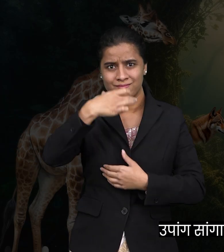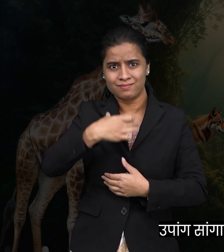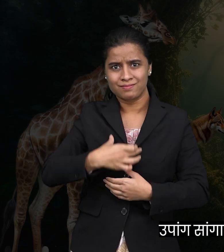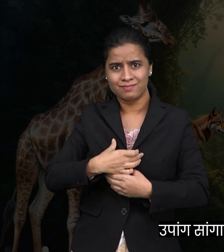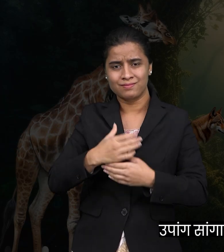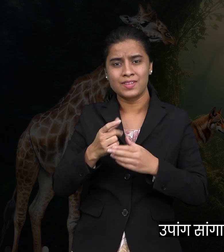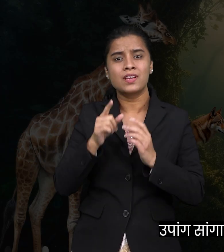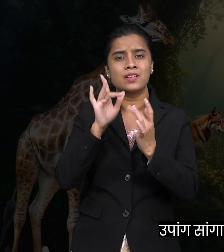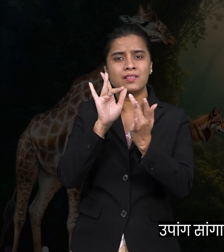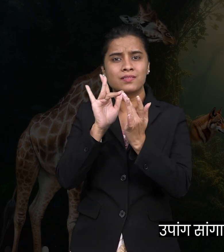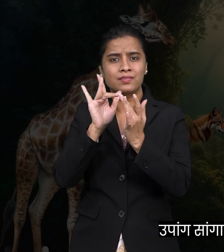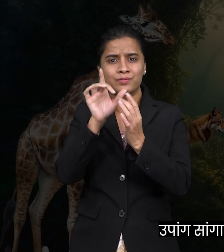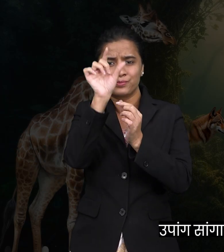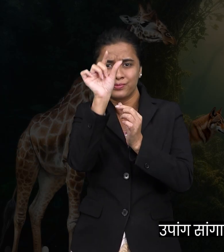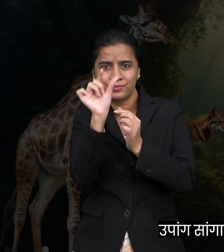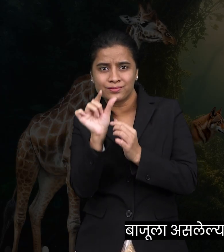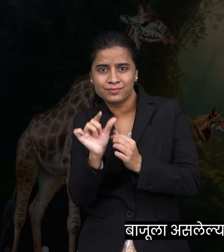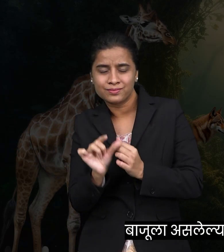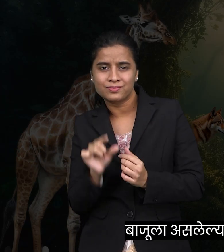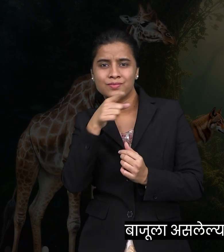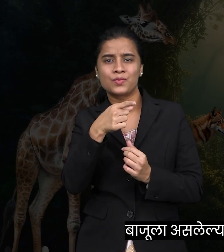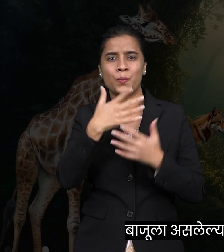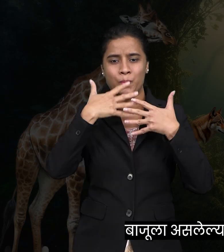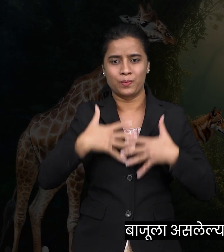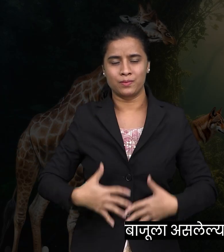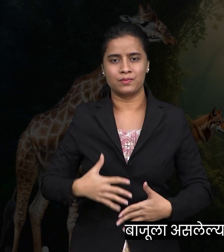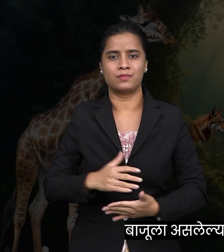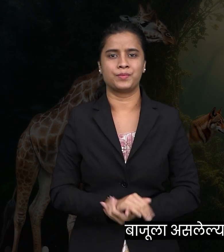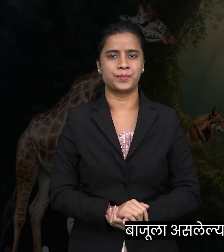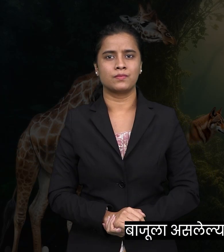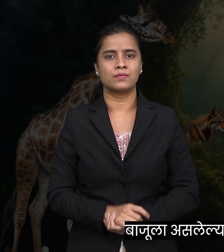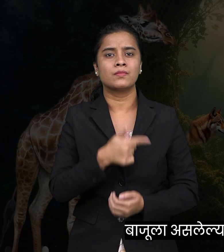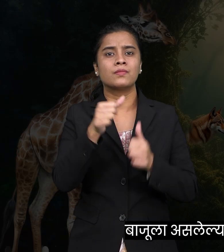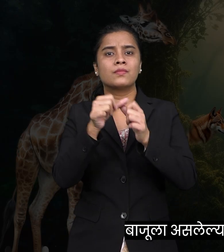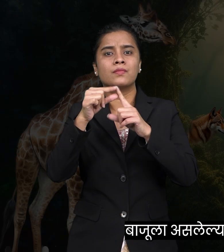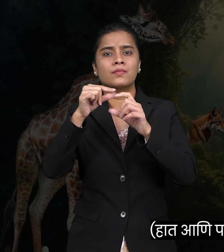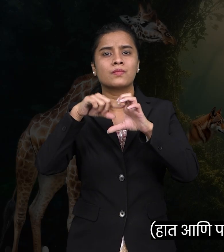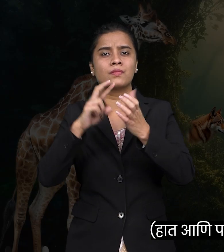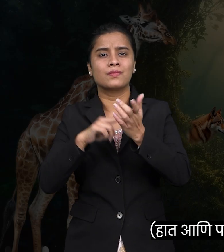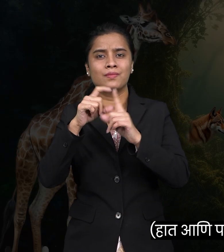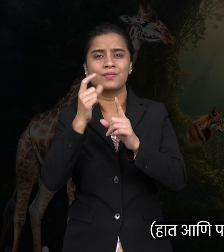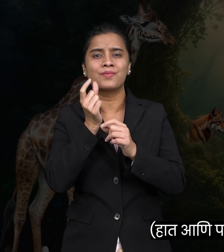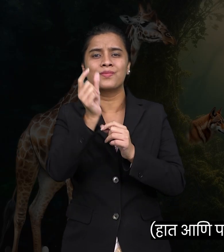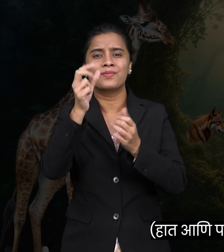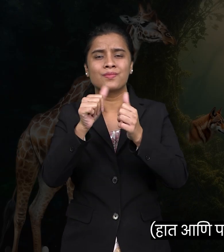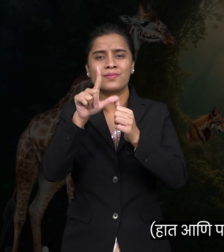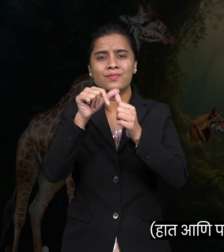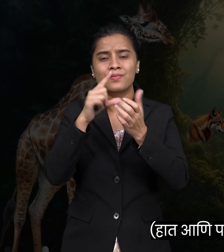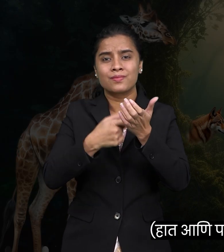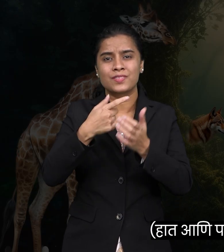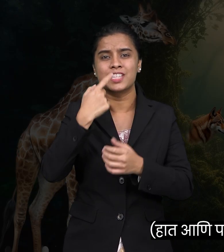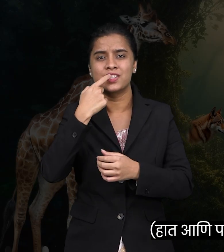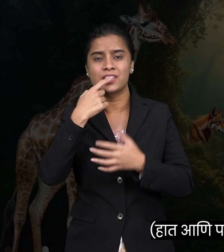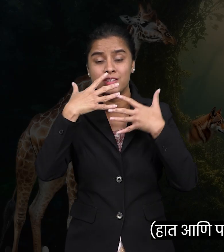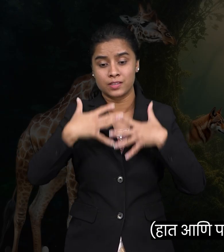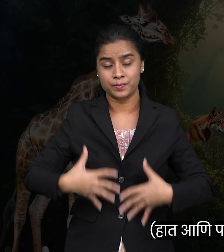उपांग सांगाडा या मध्यवर्ती अक्षाच्या दोन्ही बाजूला असलेल्या वरच्या आणि खालच्या अवयवांच्या हात आणि पाय हाडांपासून